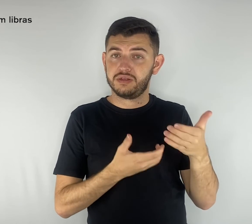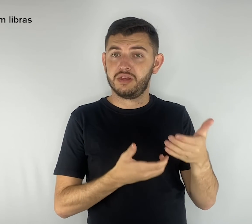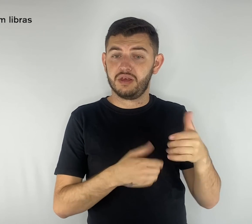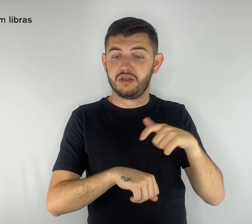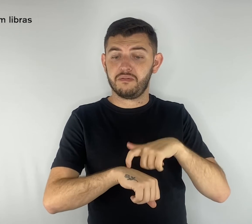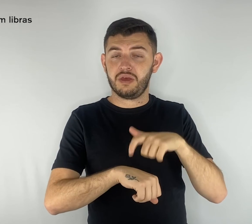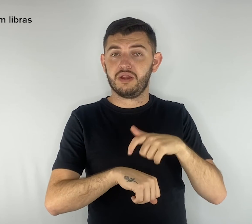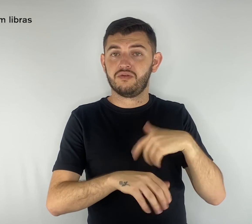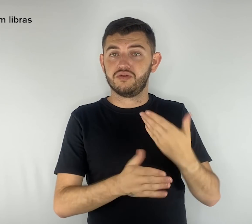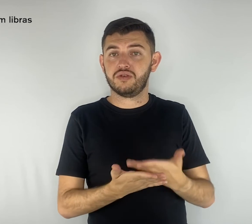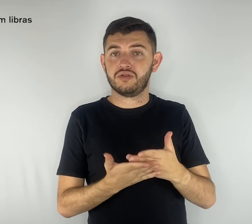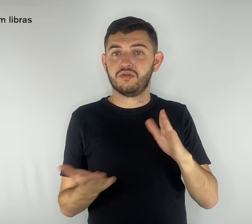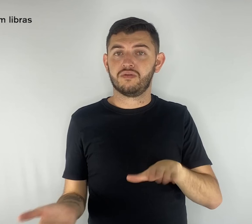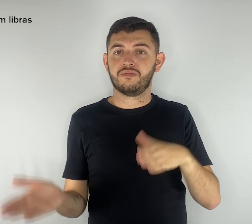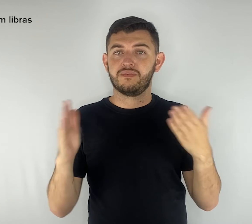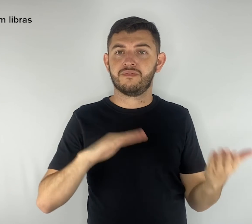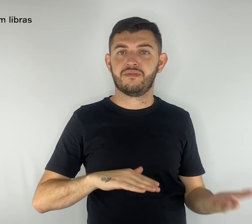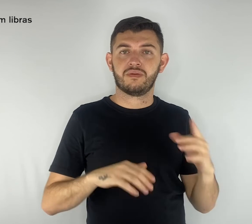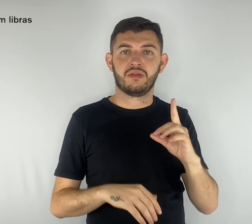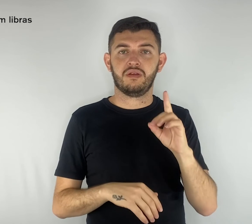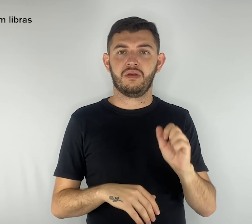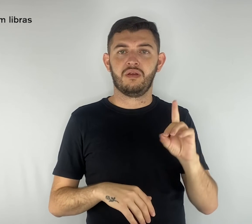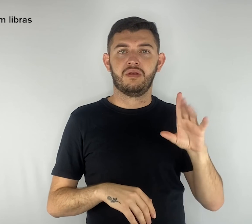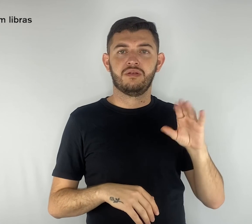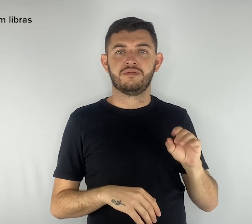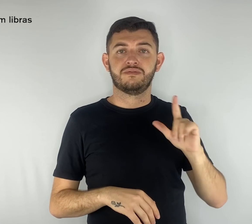dados que acessamos são de 2020.